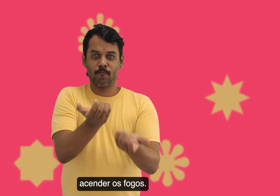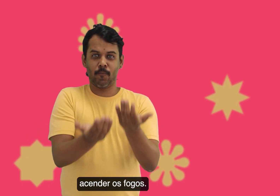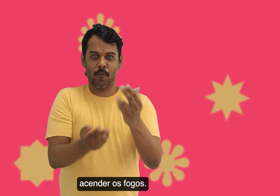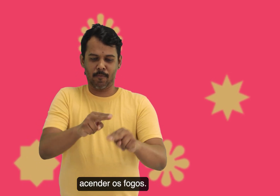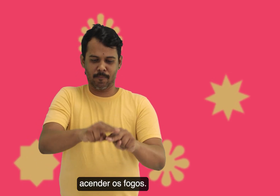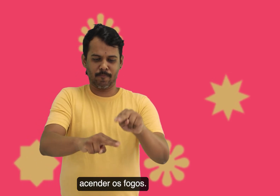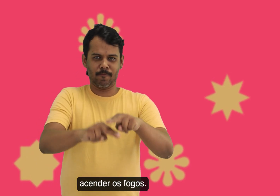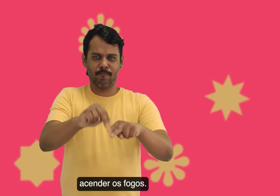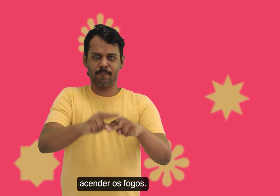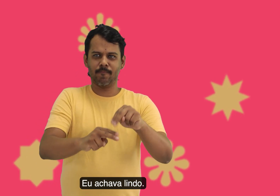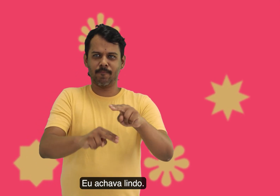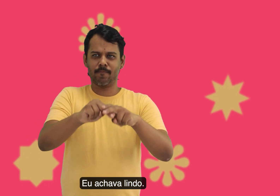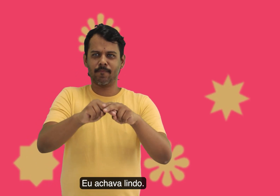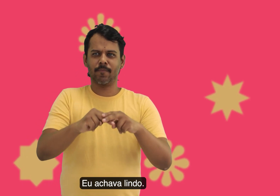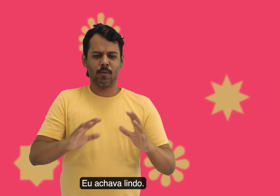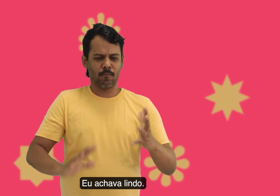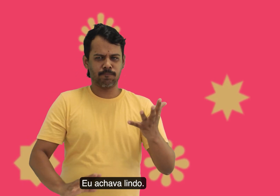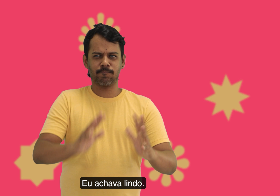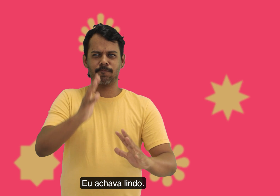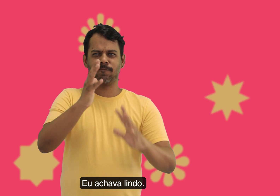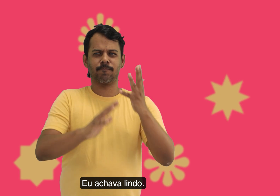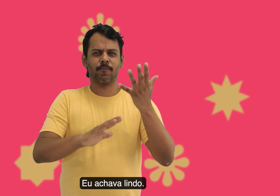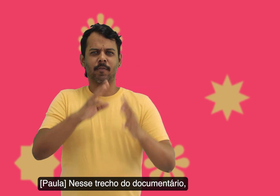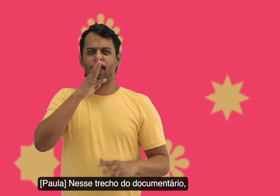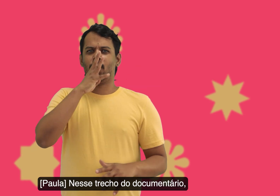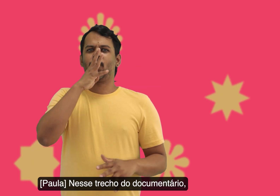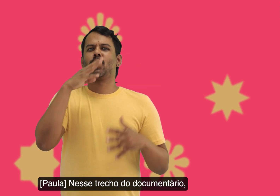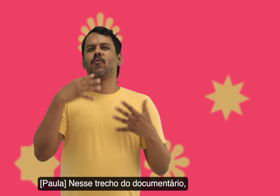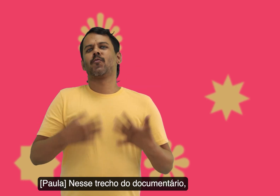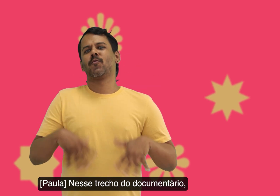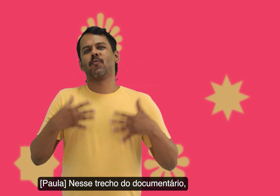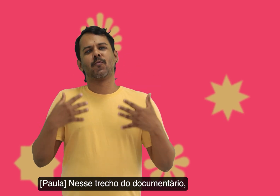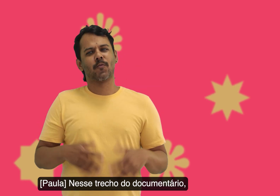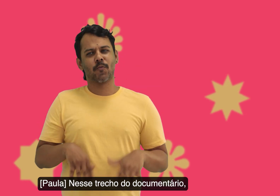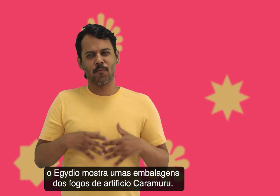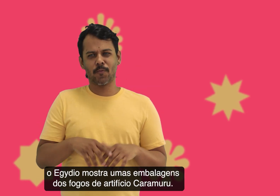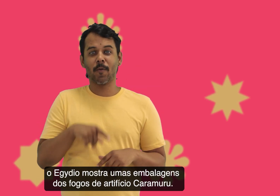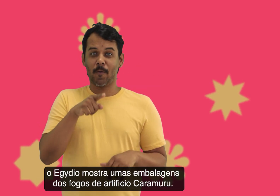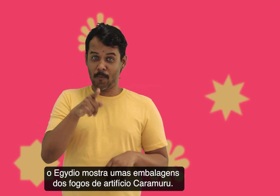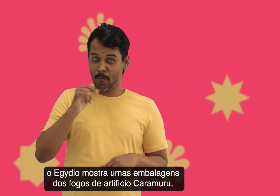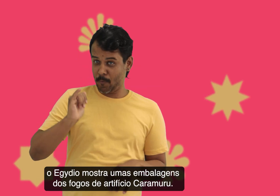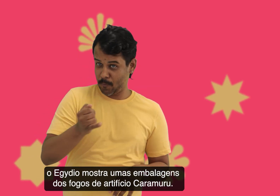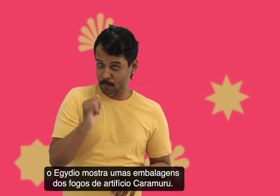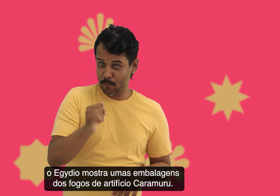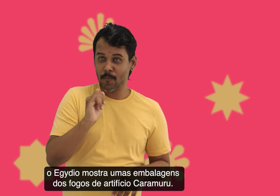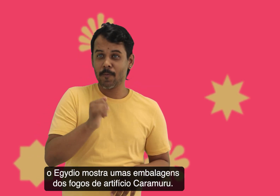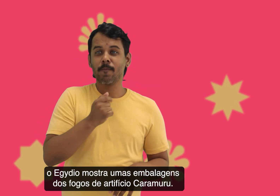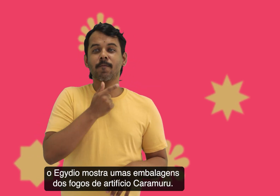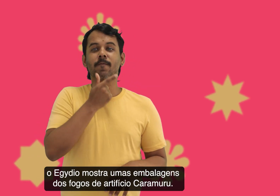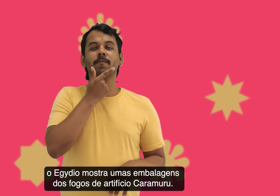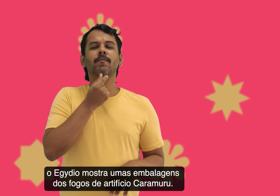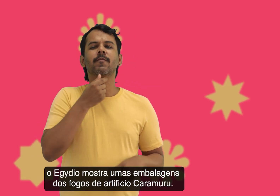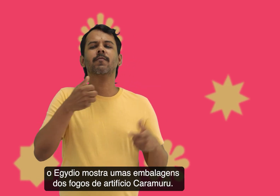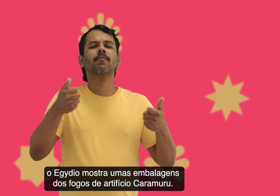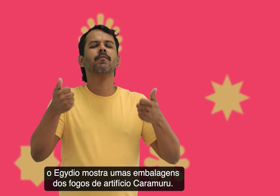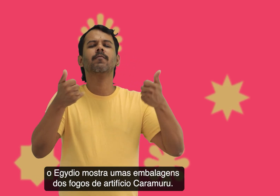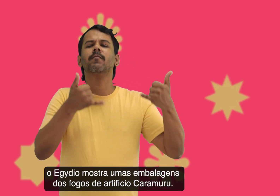acender os fogos. E eu achava lindo, né? Nesse trecho do documentário, o Egídio mostra umas embalagens dos fogos